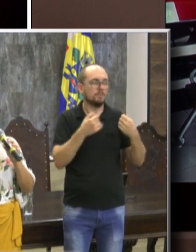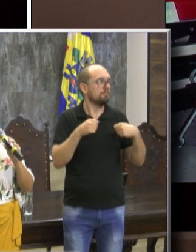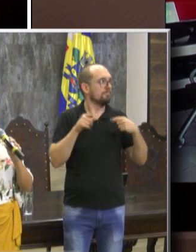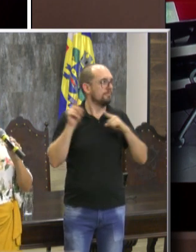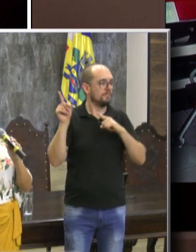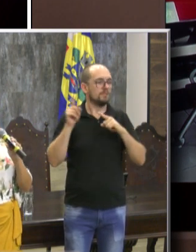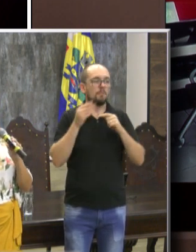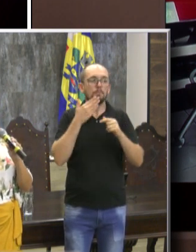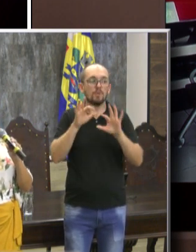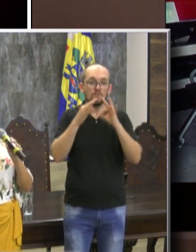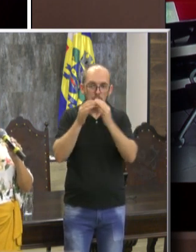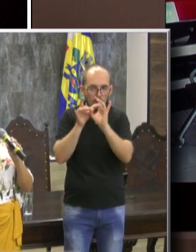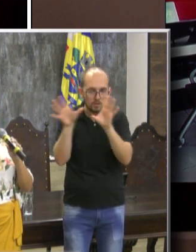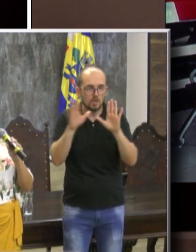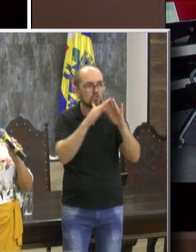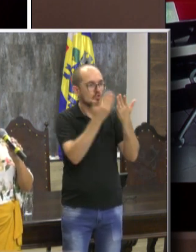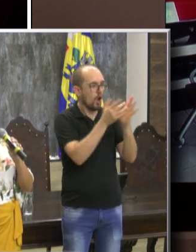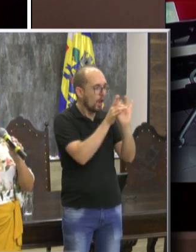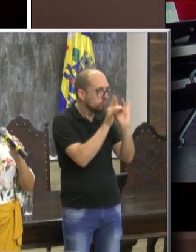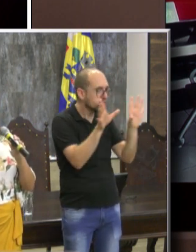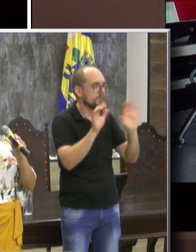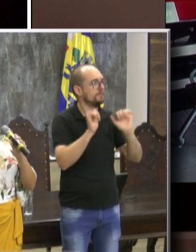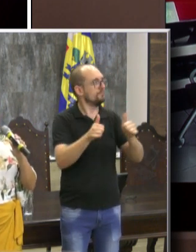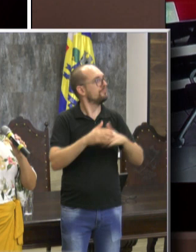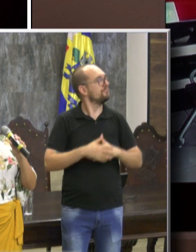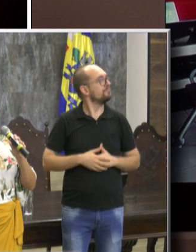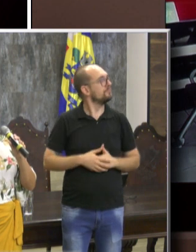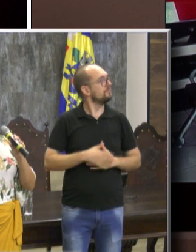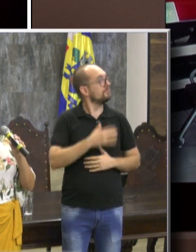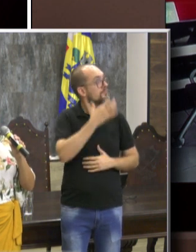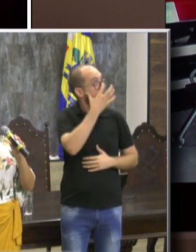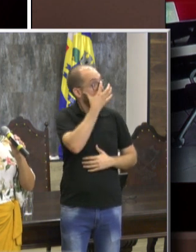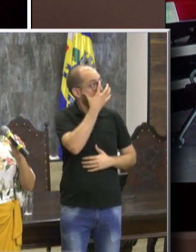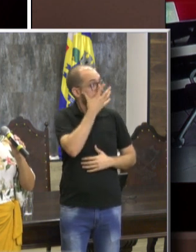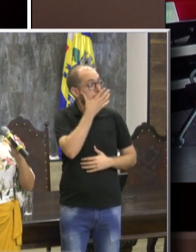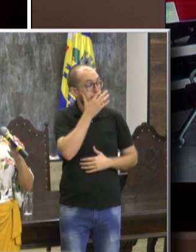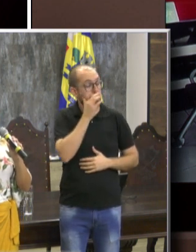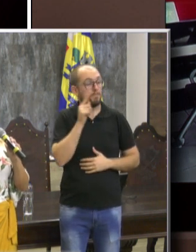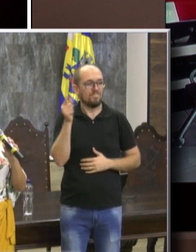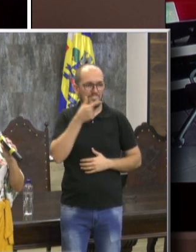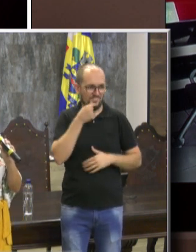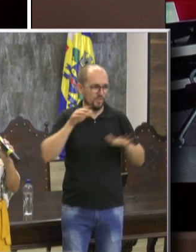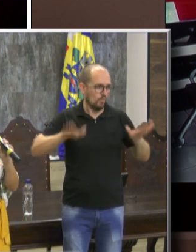Tá? Então, a gente tem as autorizações de todos. O Gustavo, ele